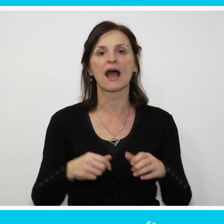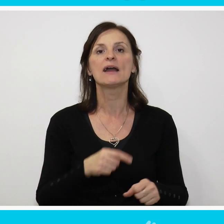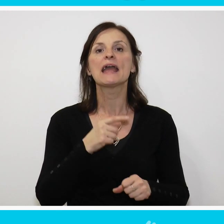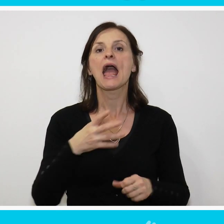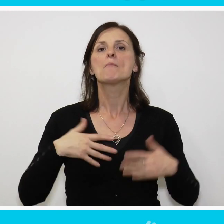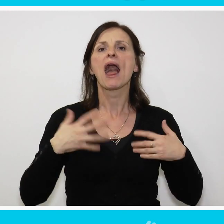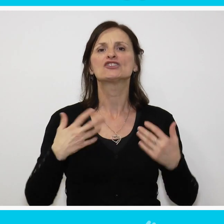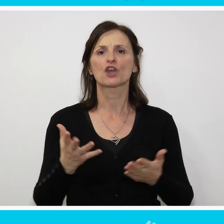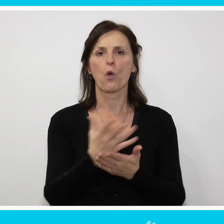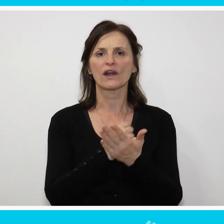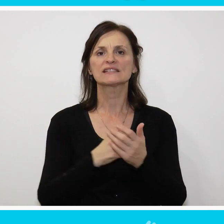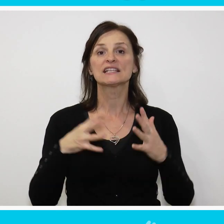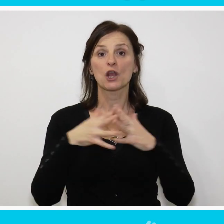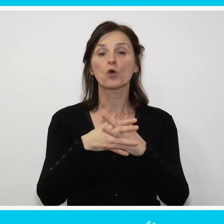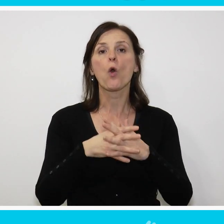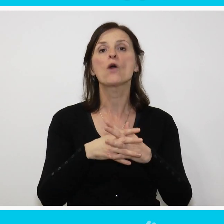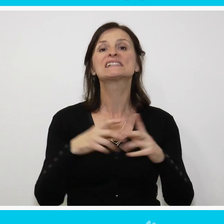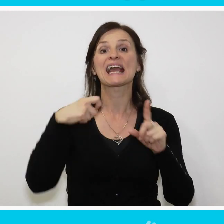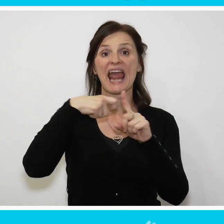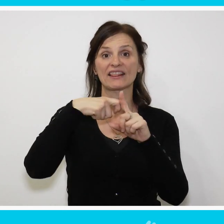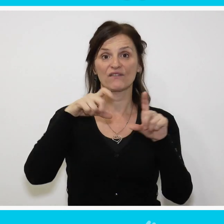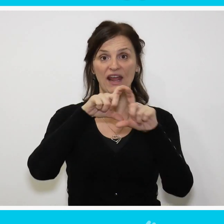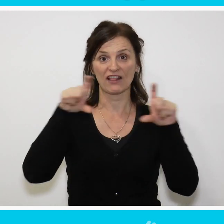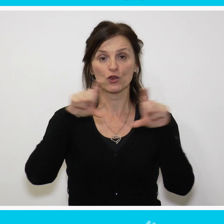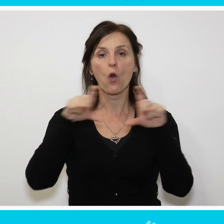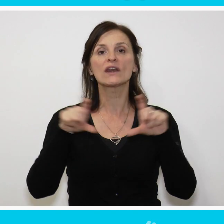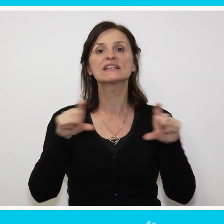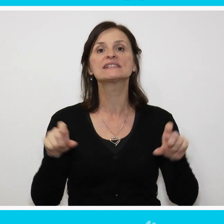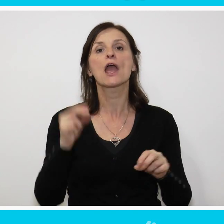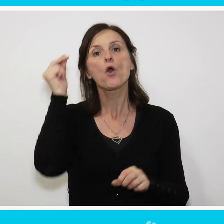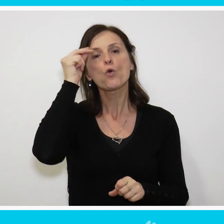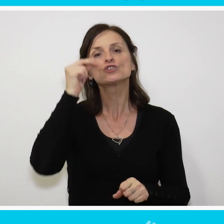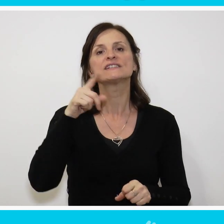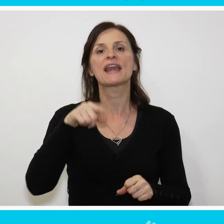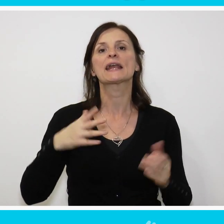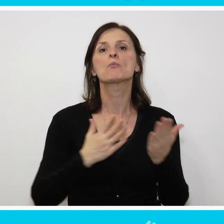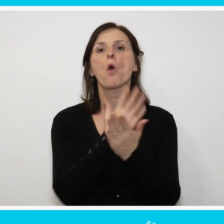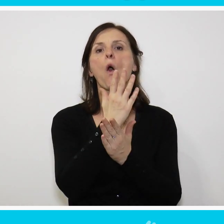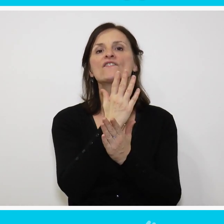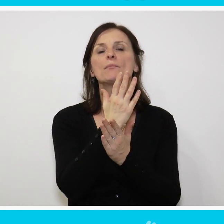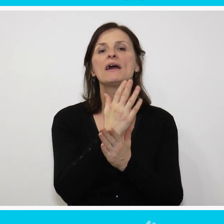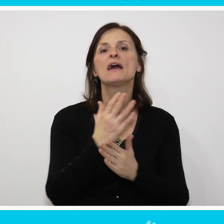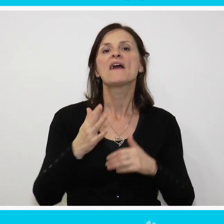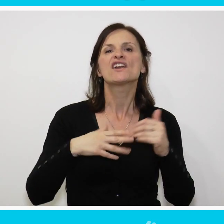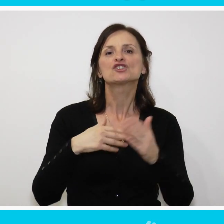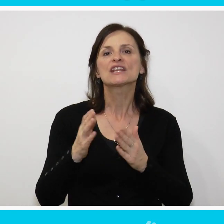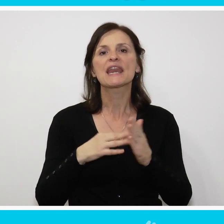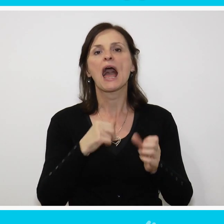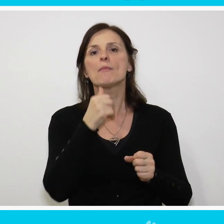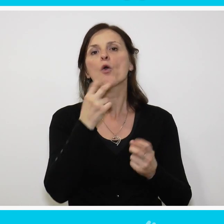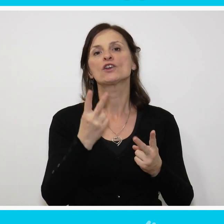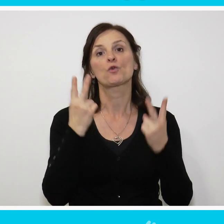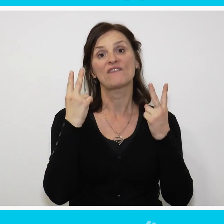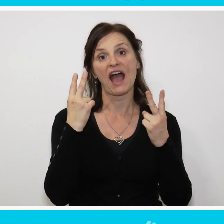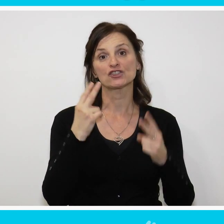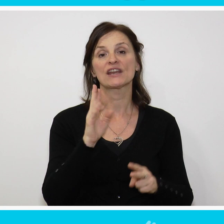stresa. Mlađi korisnici kroz kreativne radionice uče se nekim novim veštinama koje